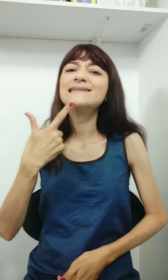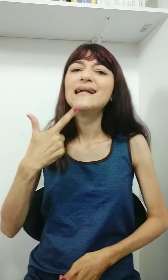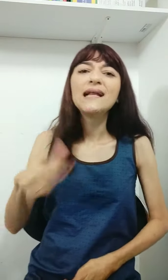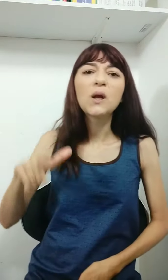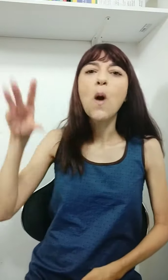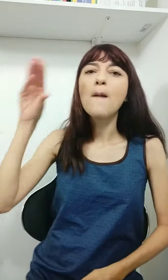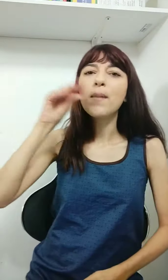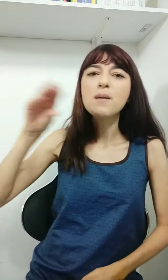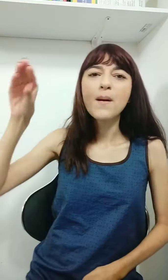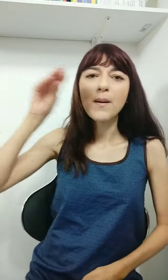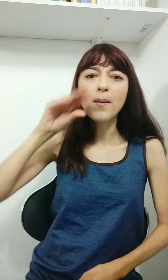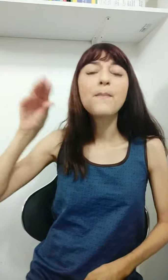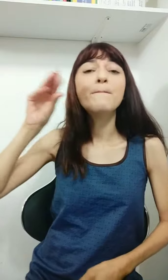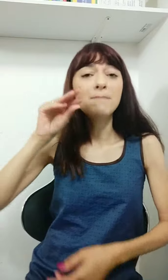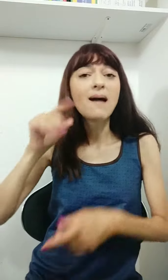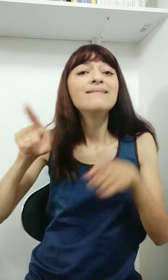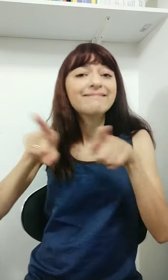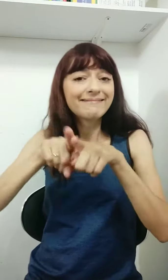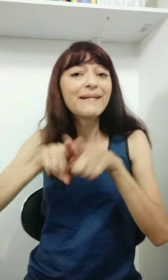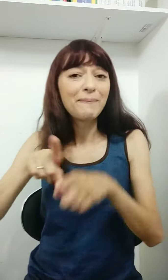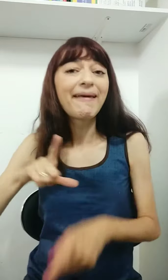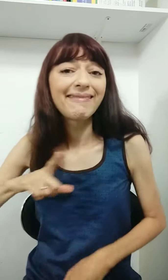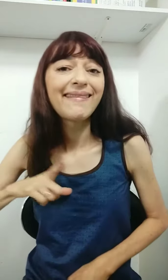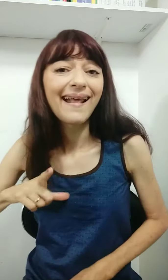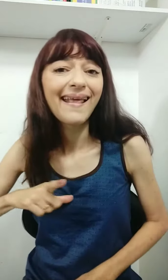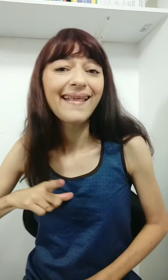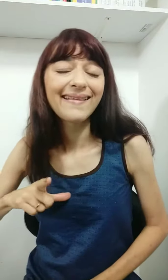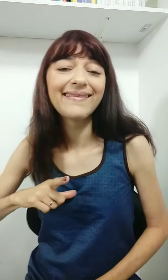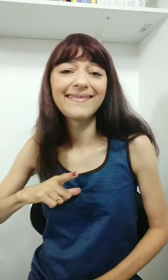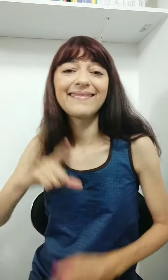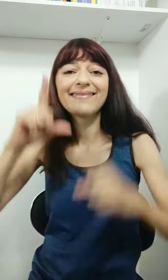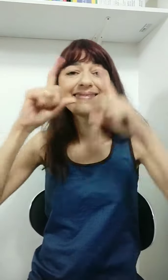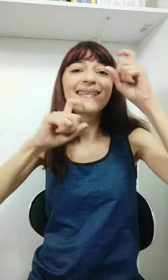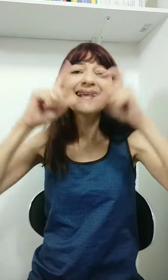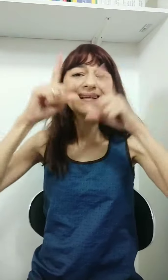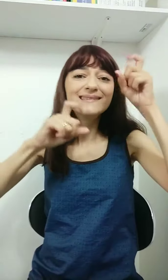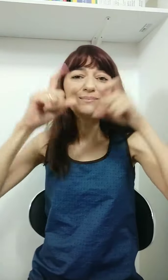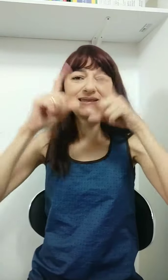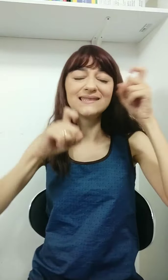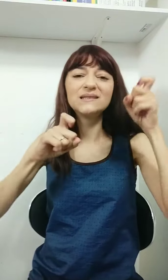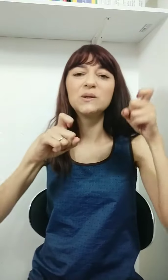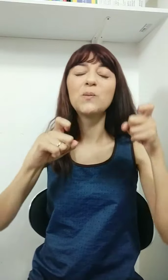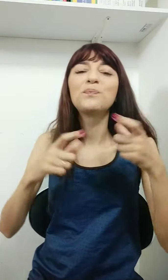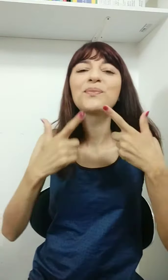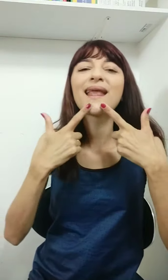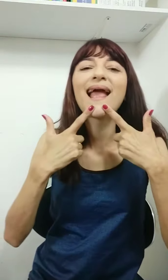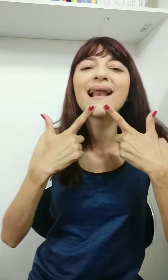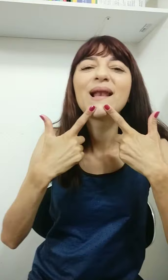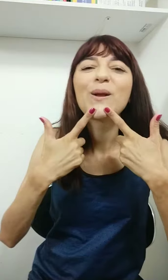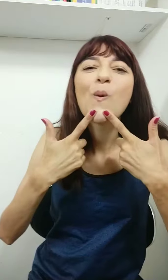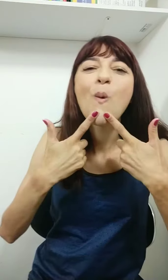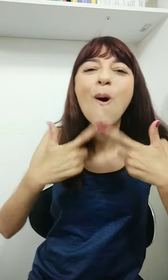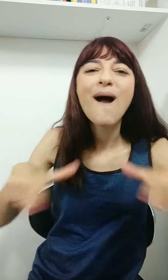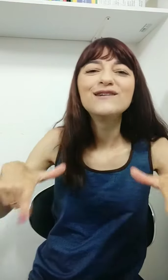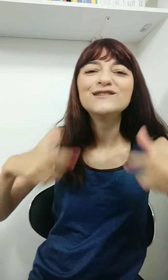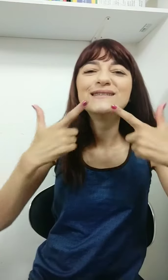isso, você vai crescendo, você vai desenvolver essa expressão, tá? Porque na língua portuguesa, quando vocês utilizam a língua oral,